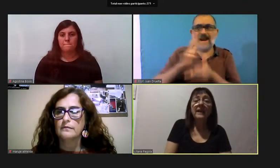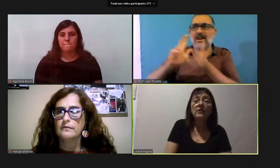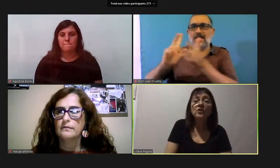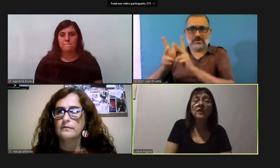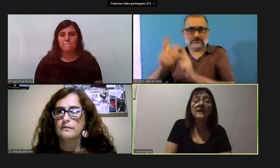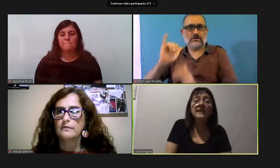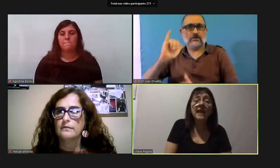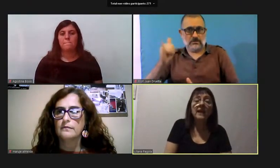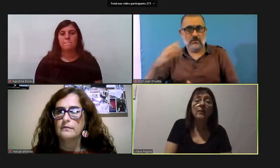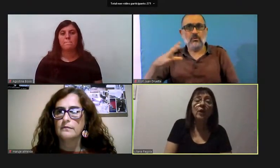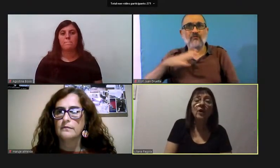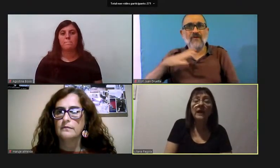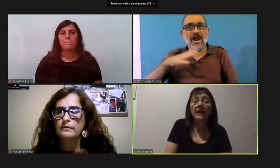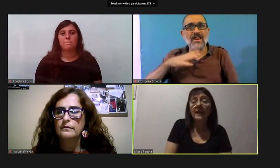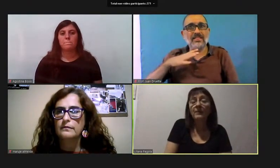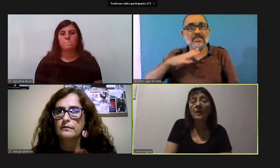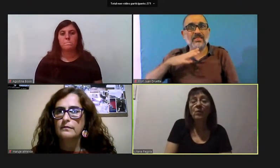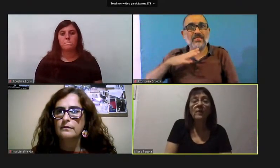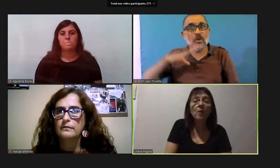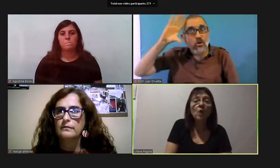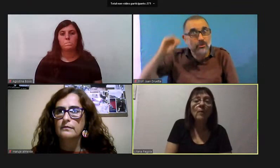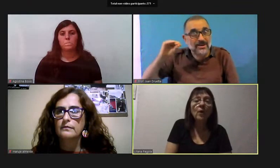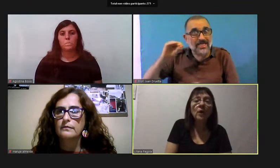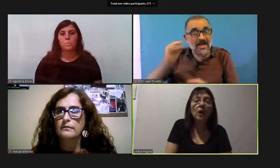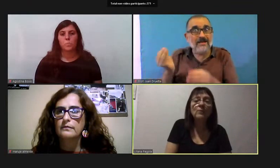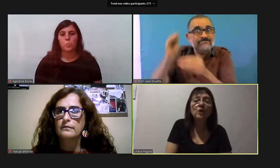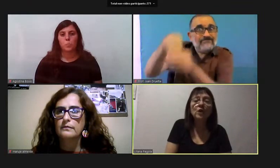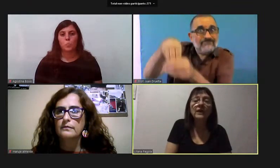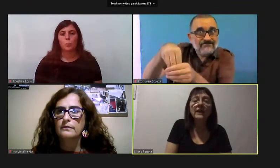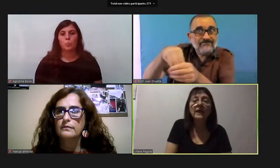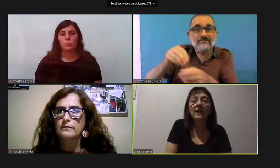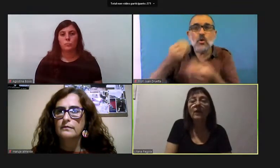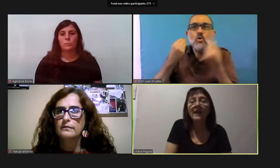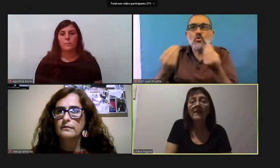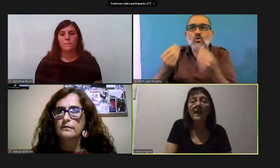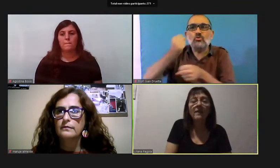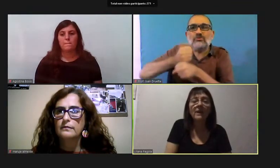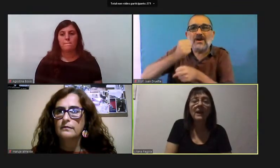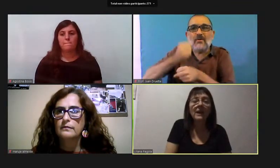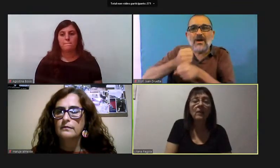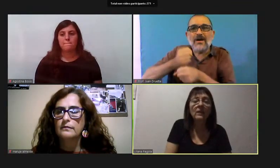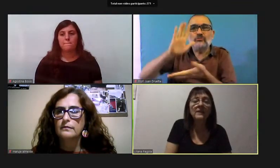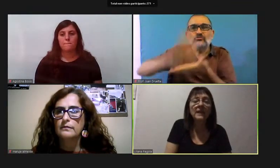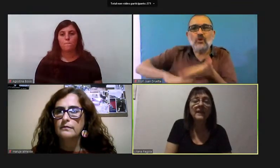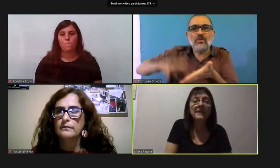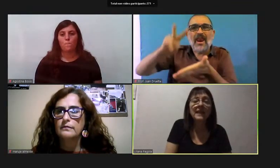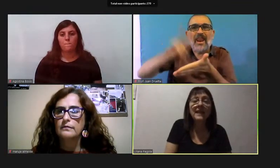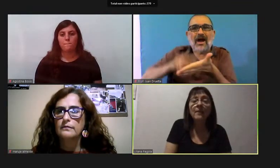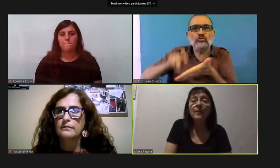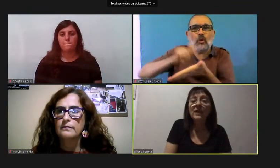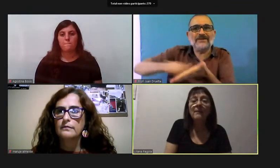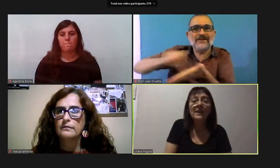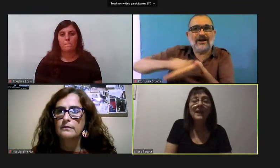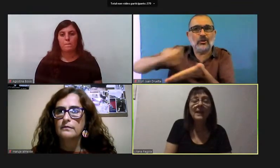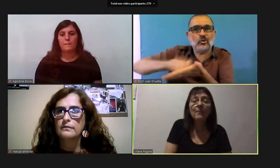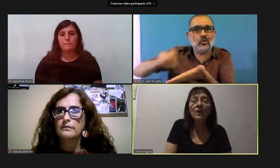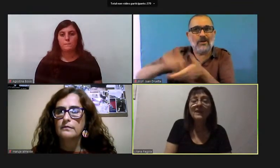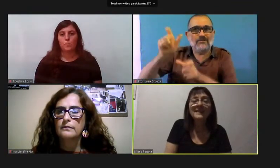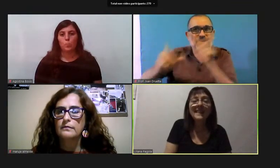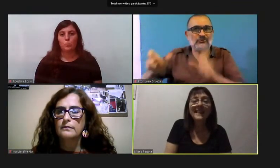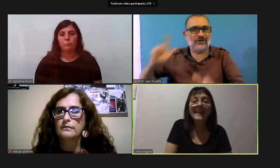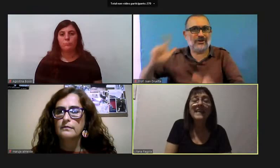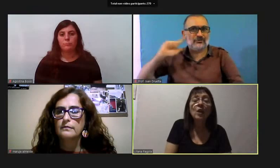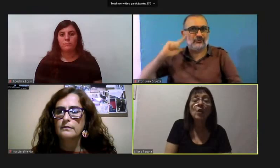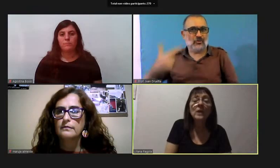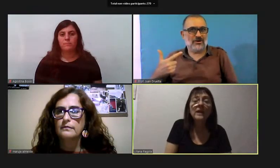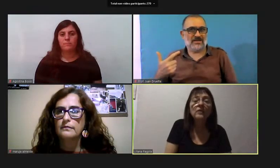Bien, entonces decía que, bueno, el bilingüismo como la opción de la oralidad más la lengua de señas, pero también la